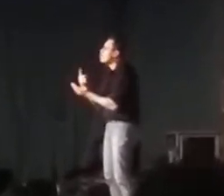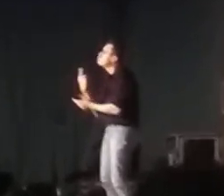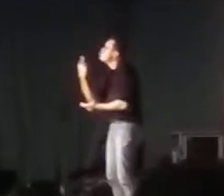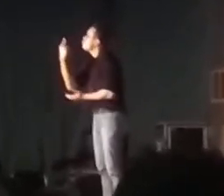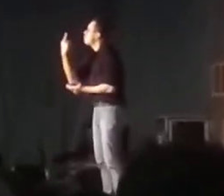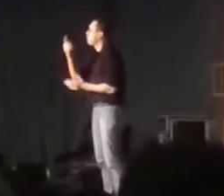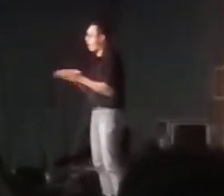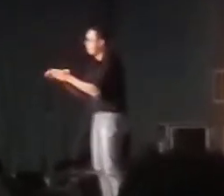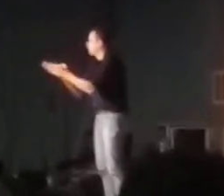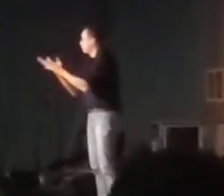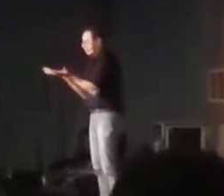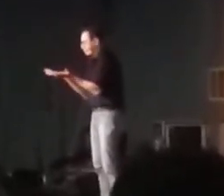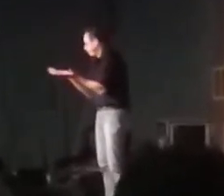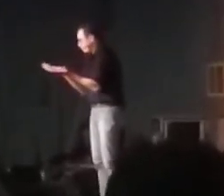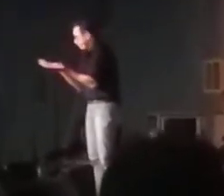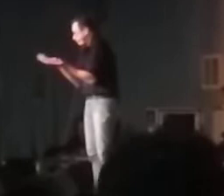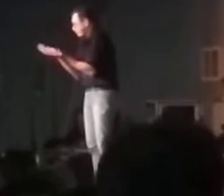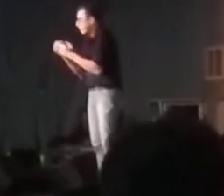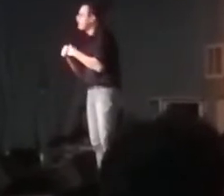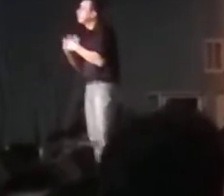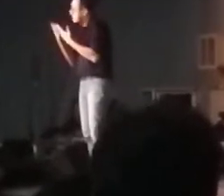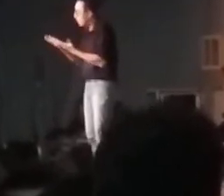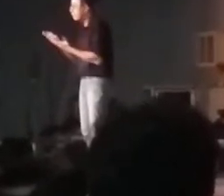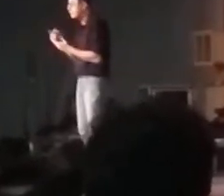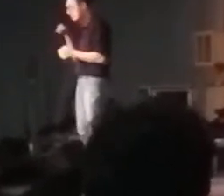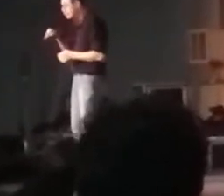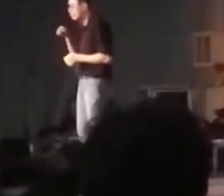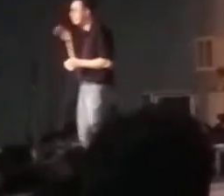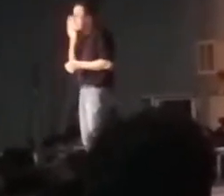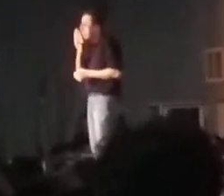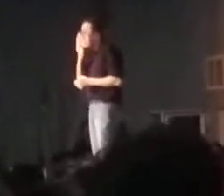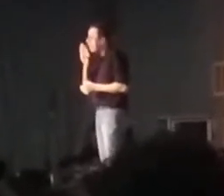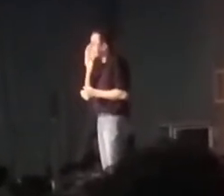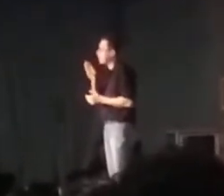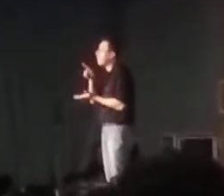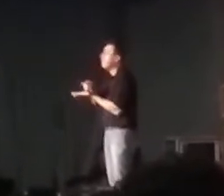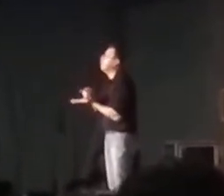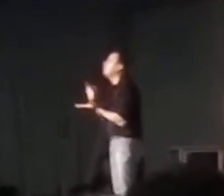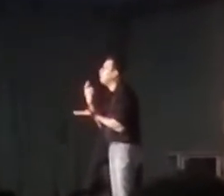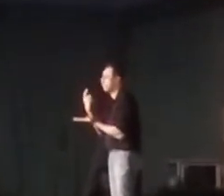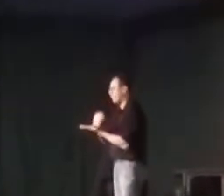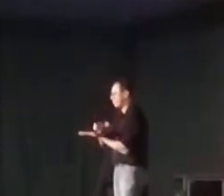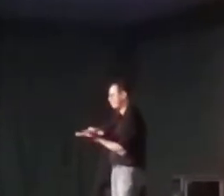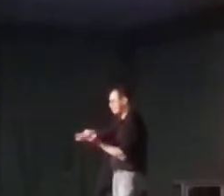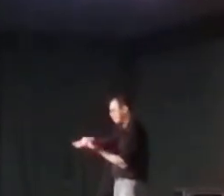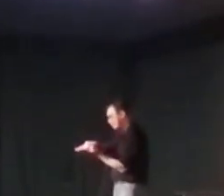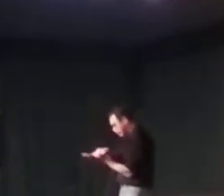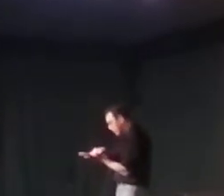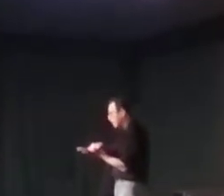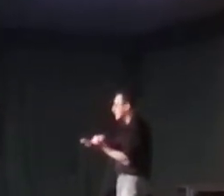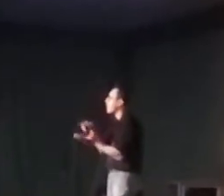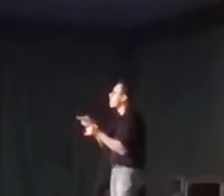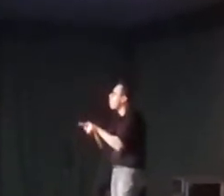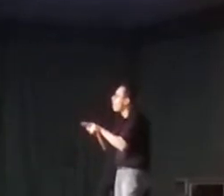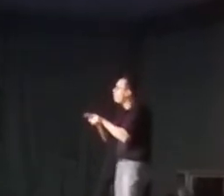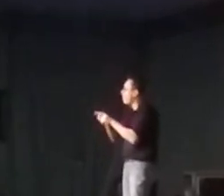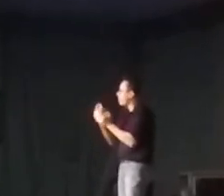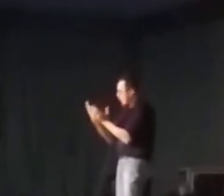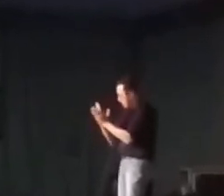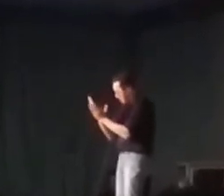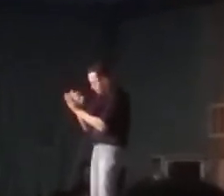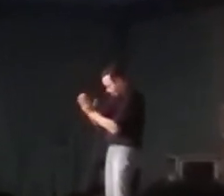de 360. Então, isso que é bacana. É cutucar também o nosso leitor,